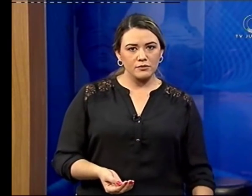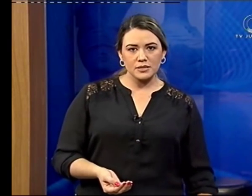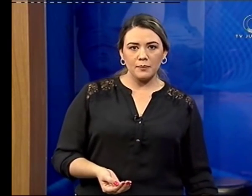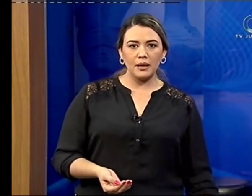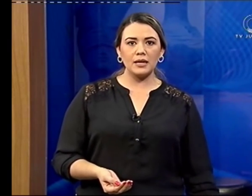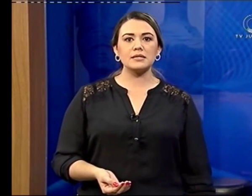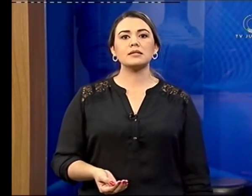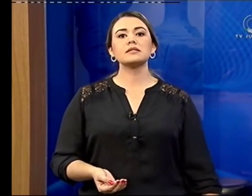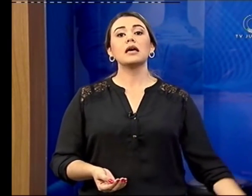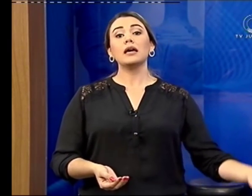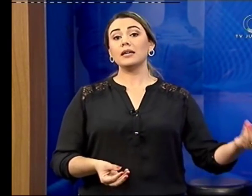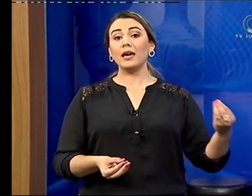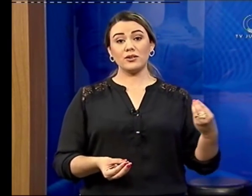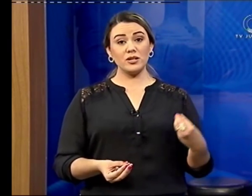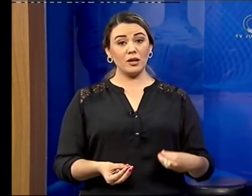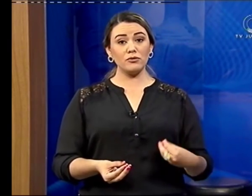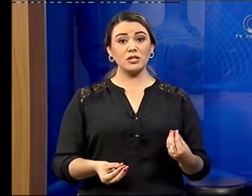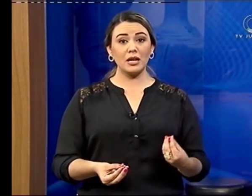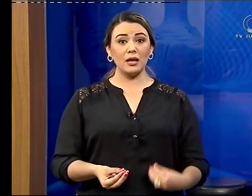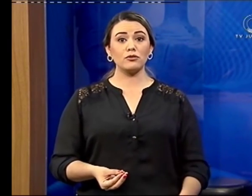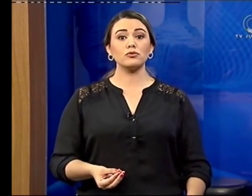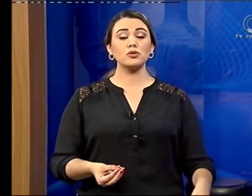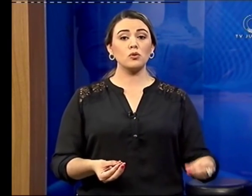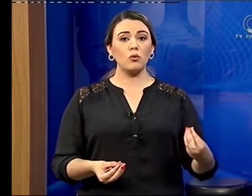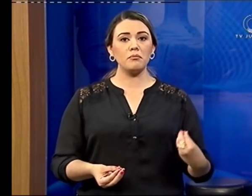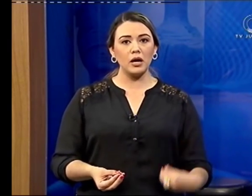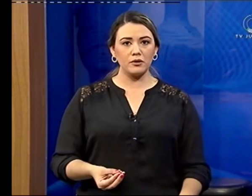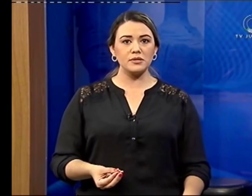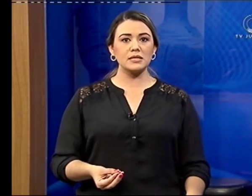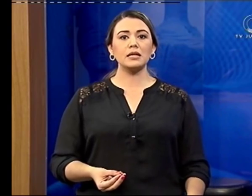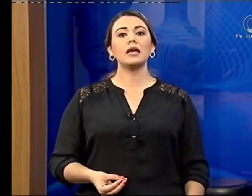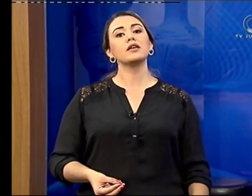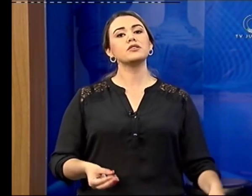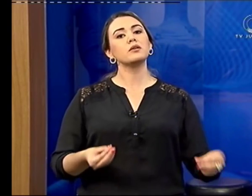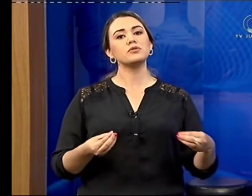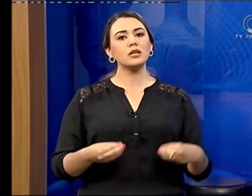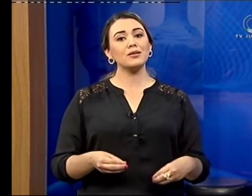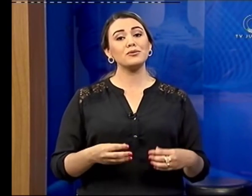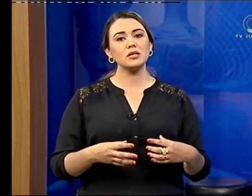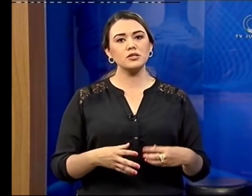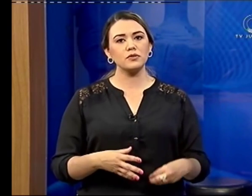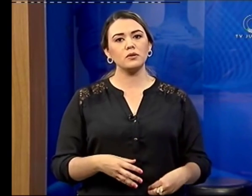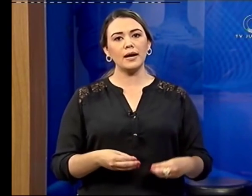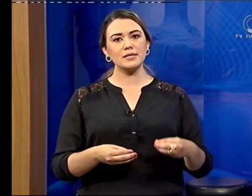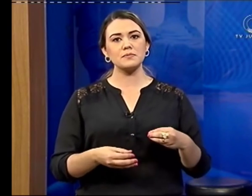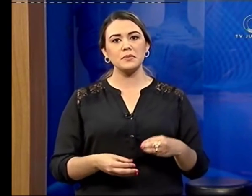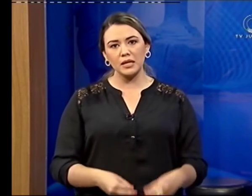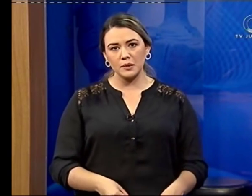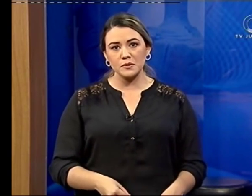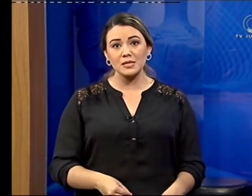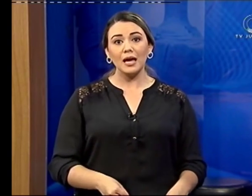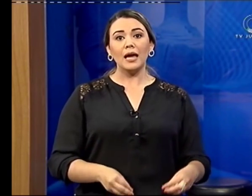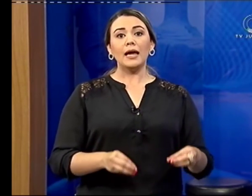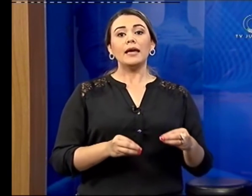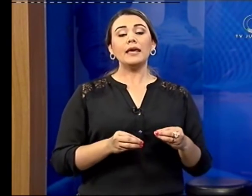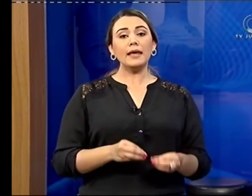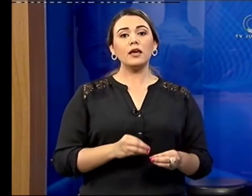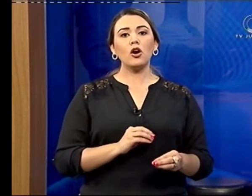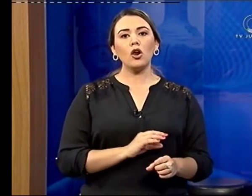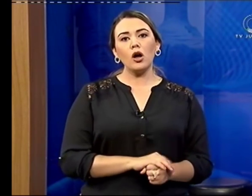direitos trabalhistas, que retiram direitos humanos, que lhe retiram direitos individuais mínimos, e que